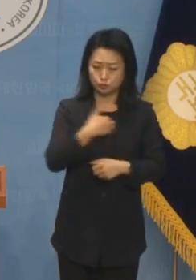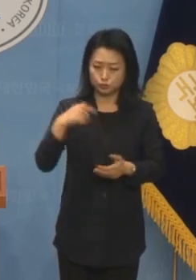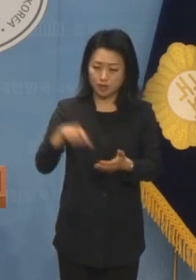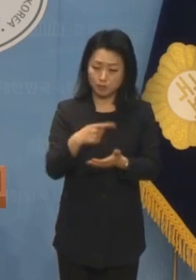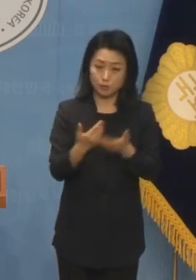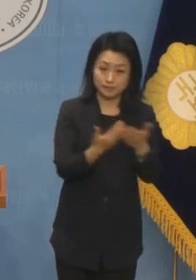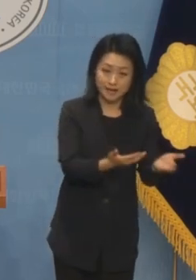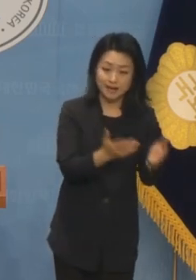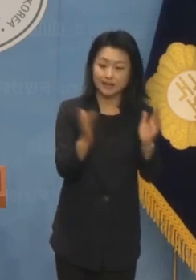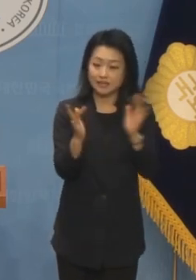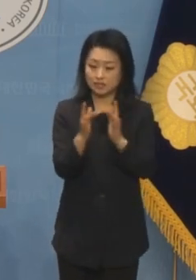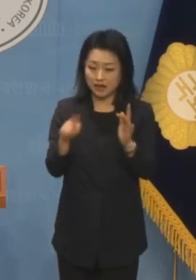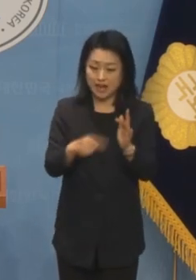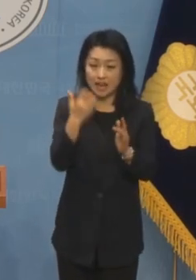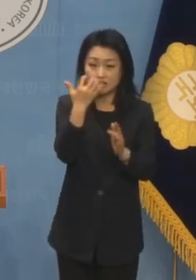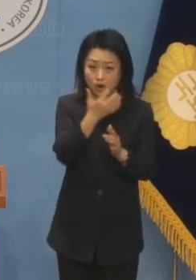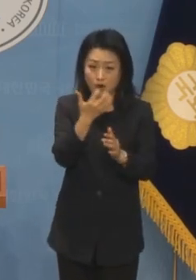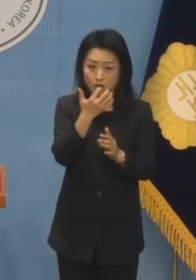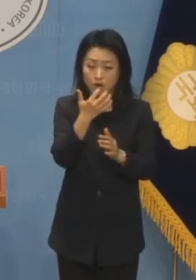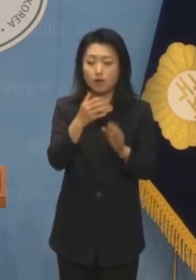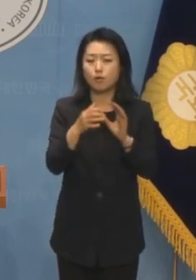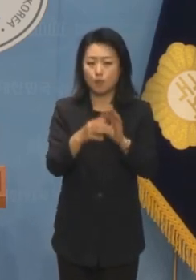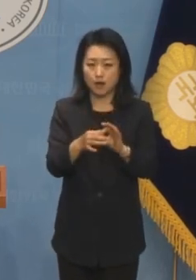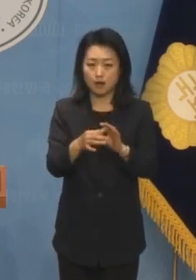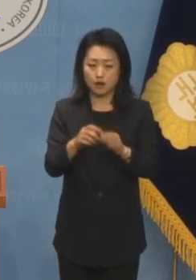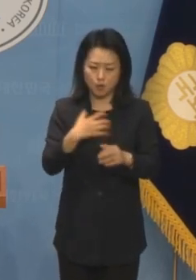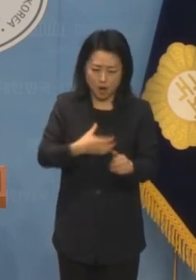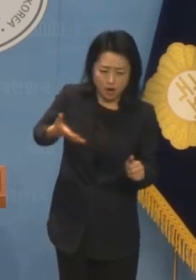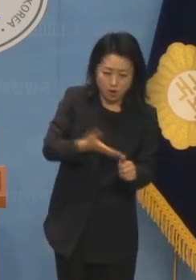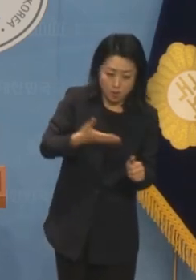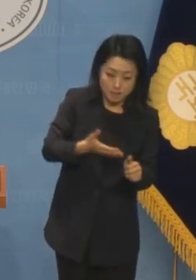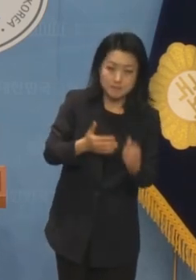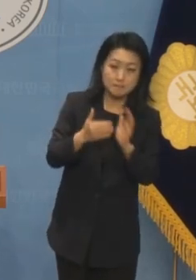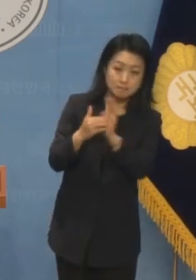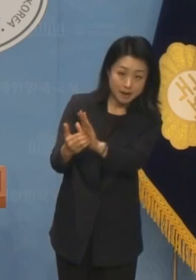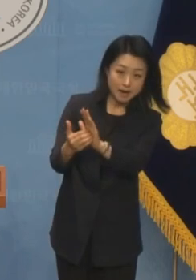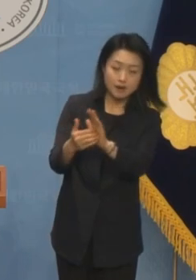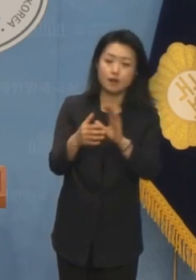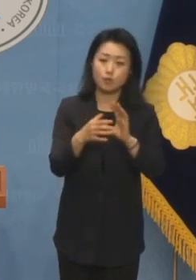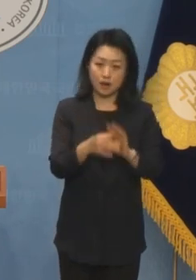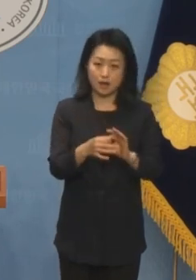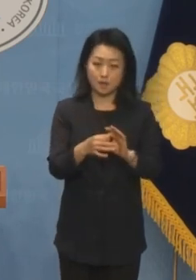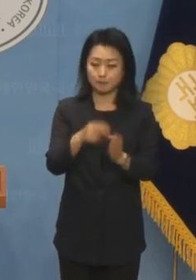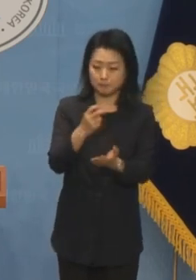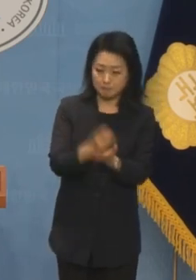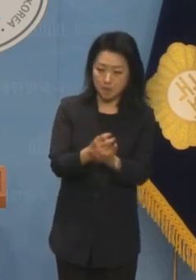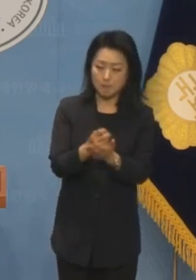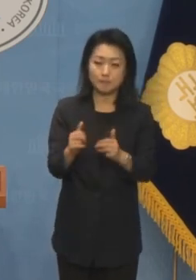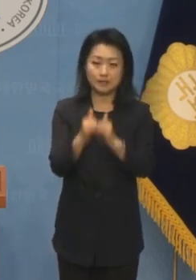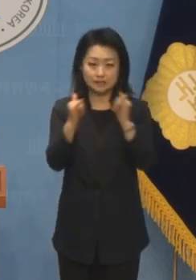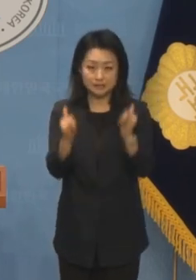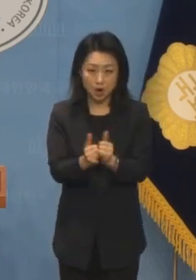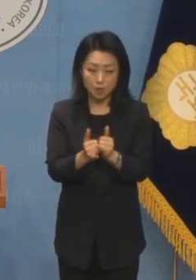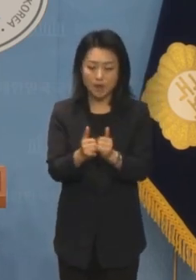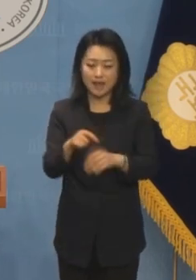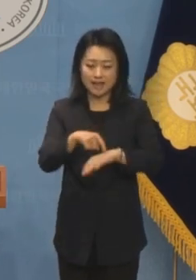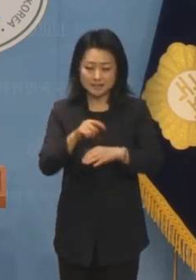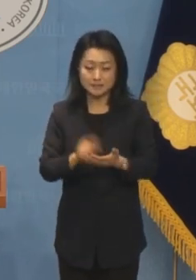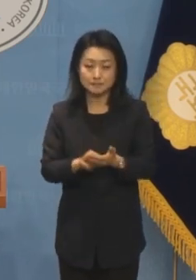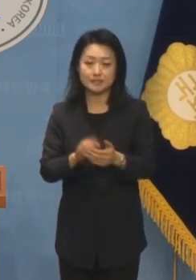사이버 공간 성적 괴롭힘 처벌법 입법 등 법적, 심리적, 사회적 지원